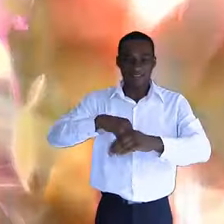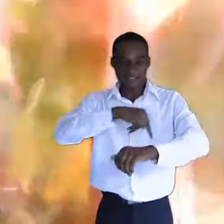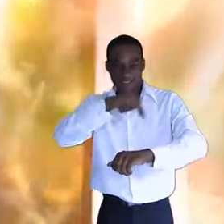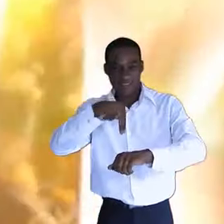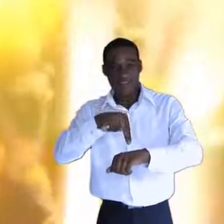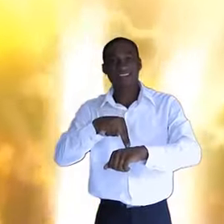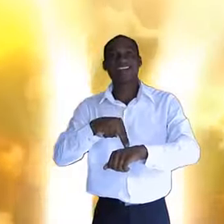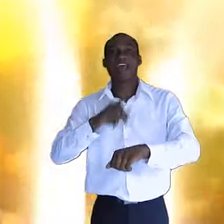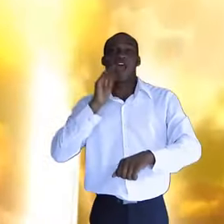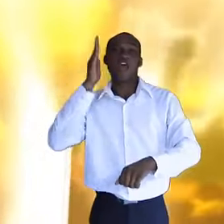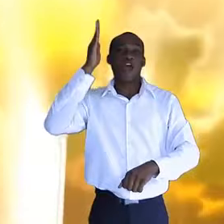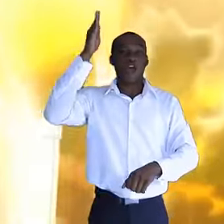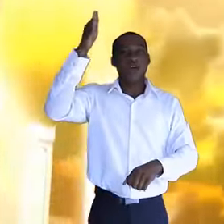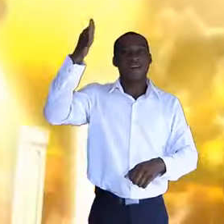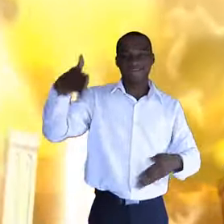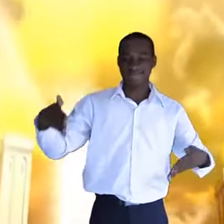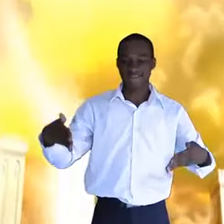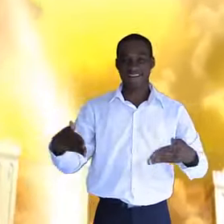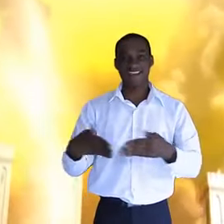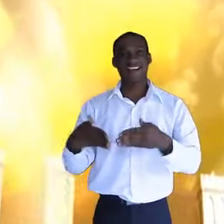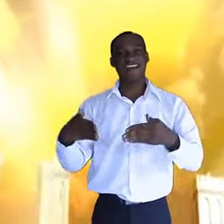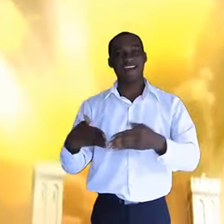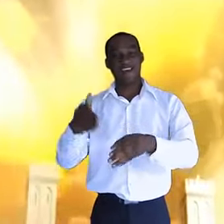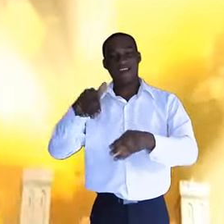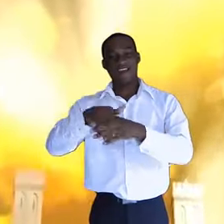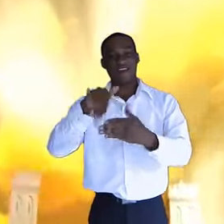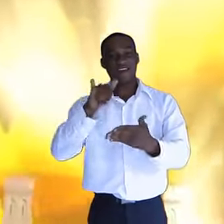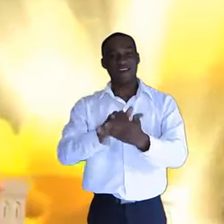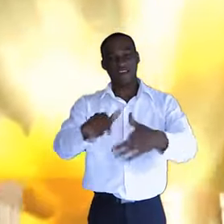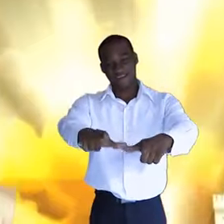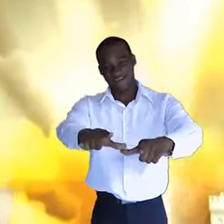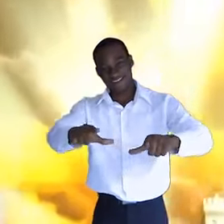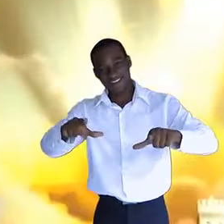les nations seront rassemblées en ce lieu,